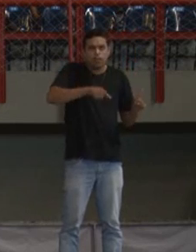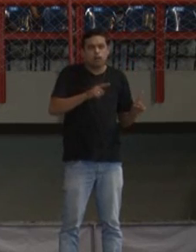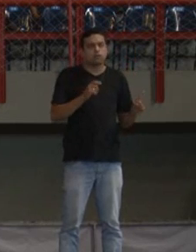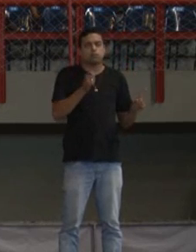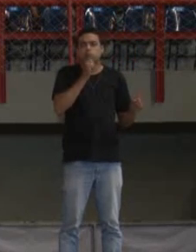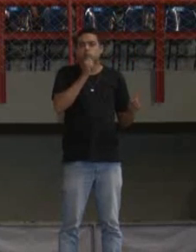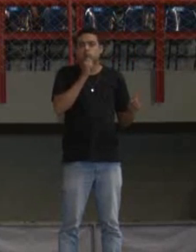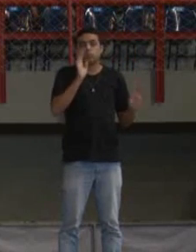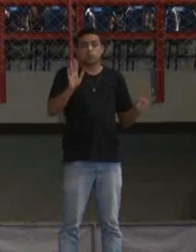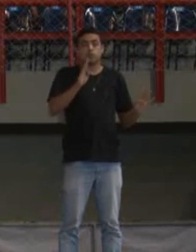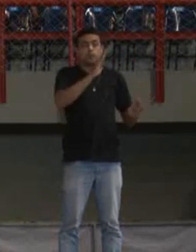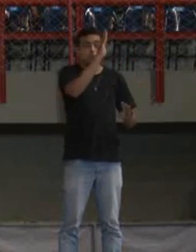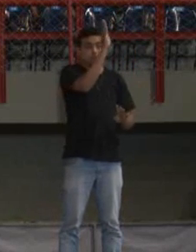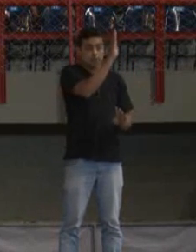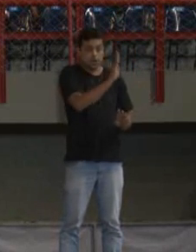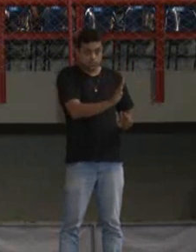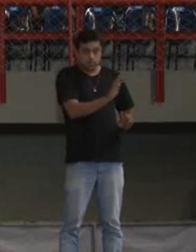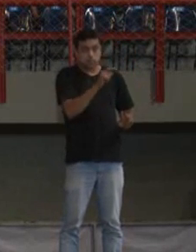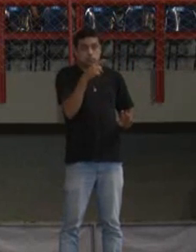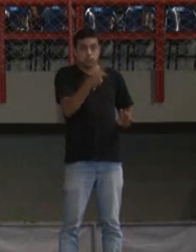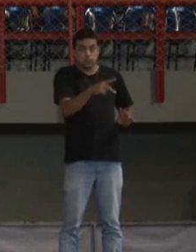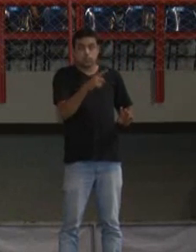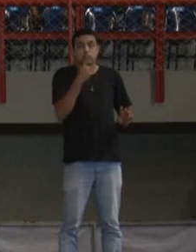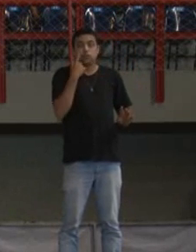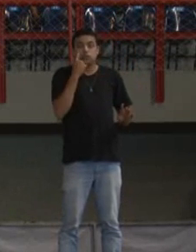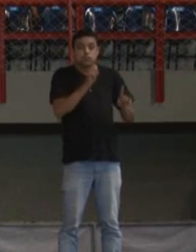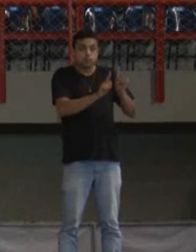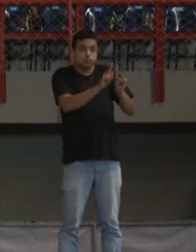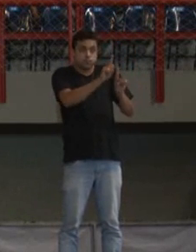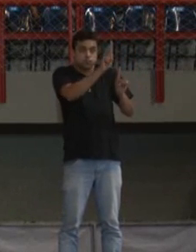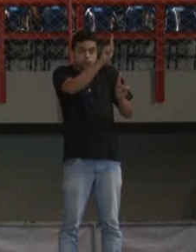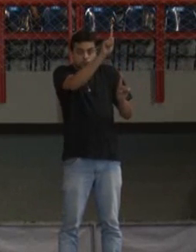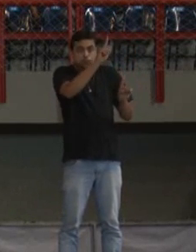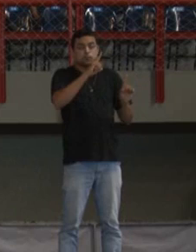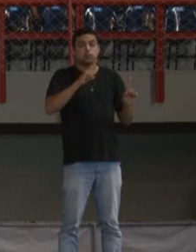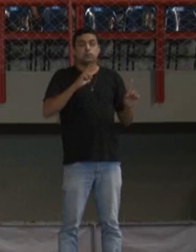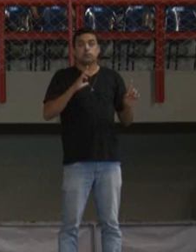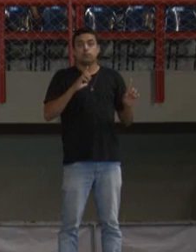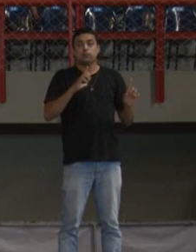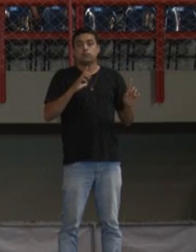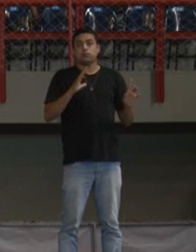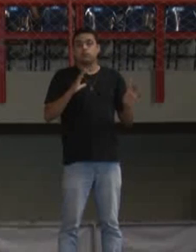Brasil, entenda, os nossos índices não são índices tão